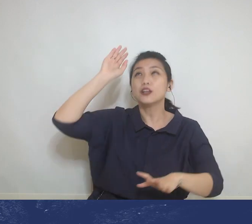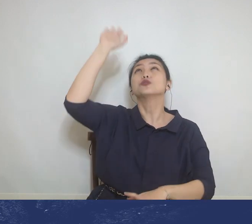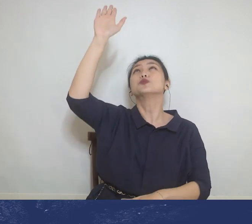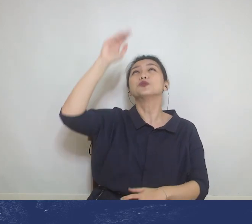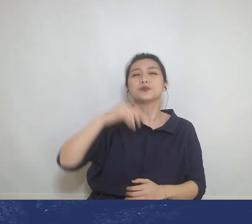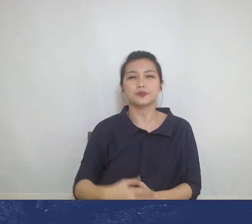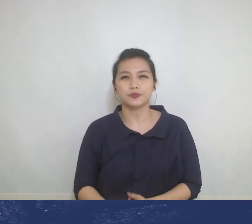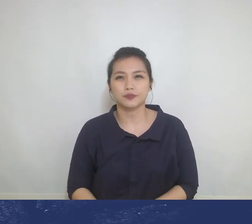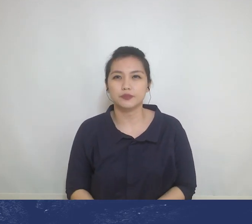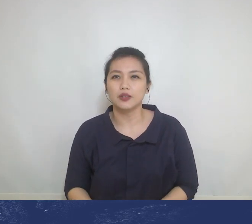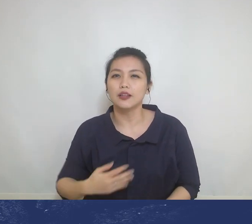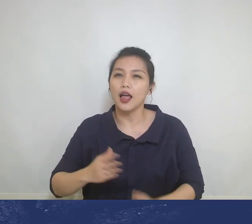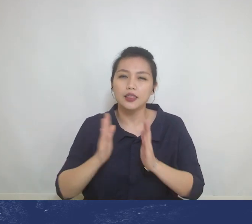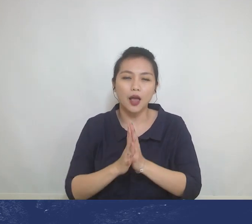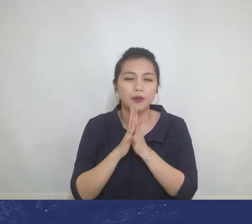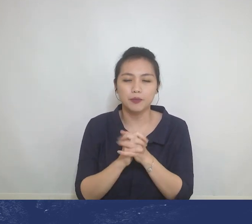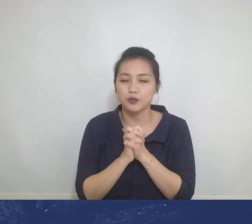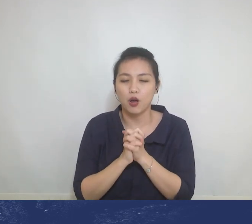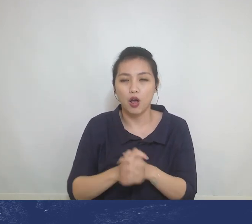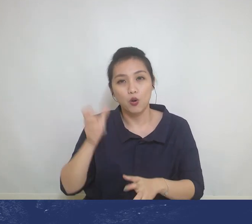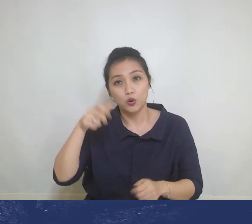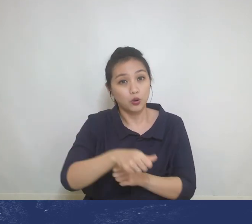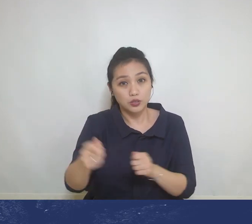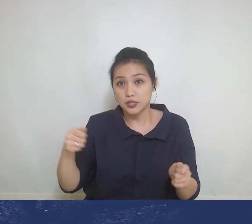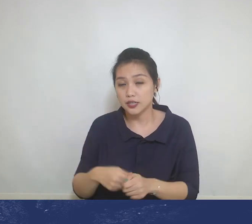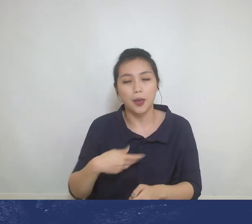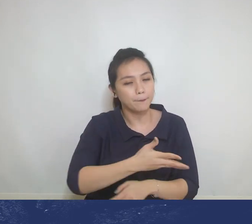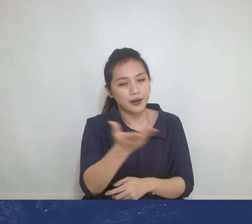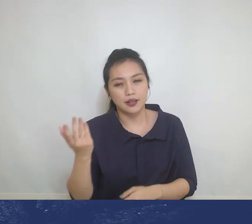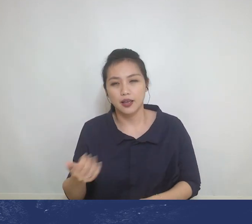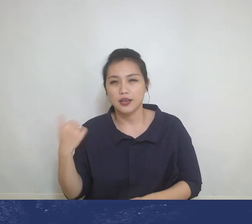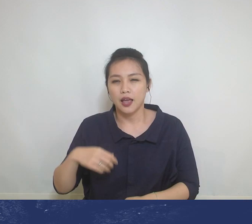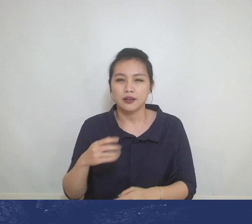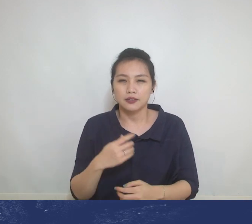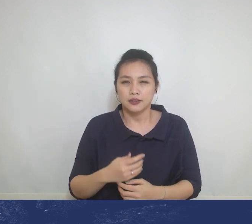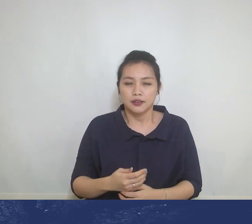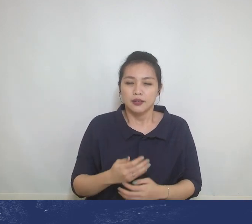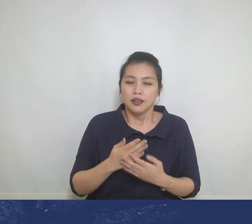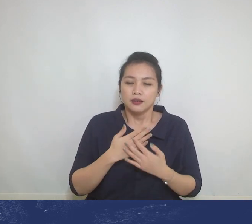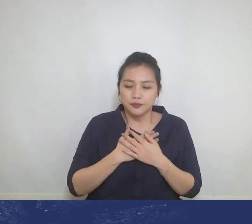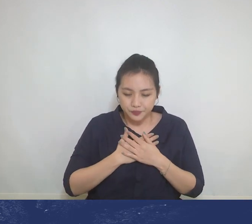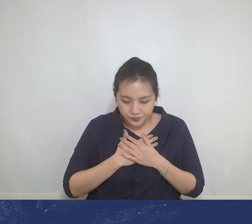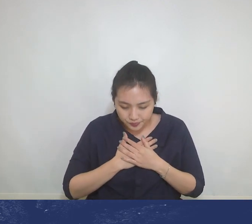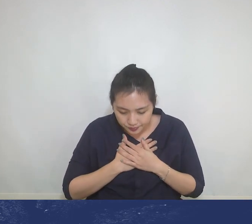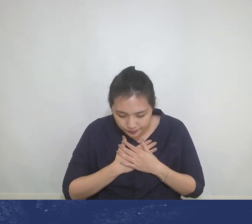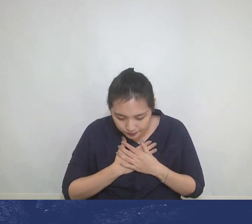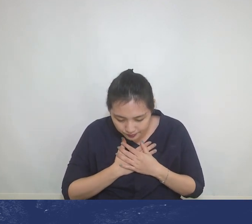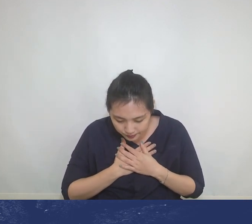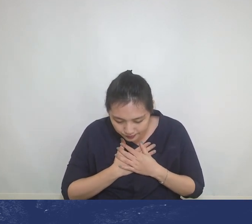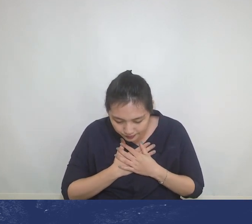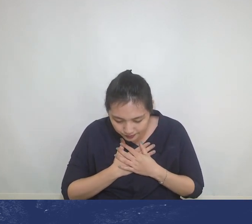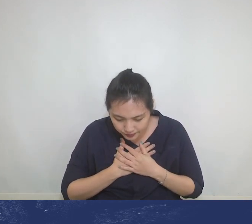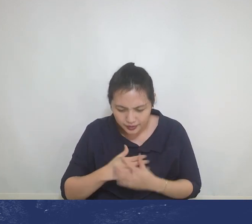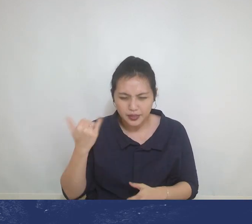you go. Dan kami berdoa Tuhan untuk setiap dari mereka yang tangannya ditaruh di dada, yang